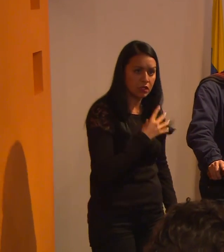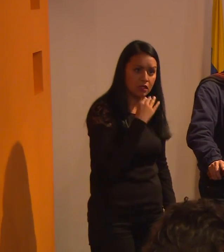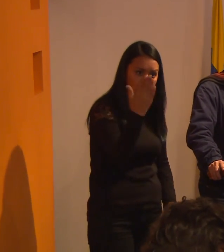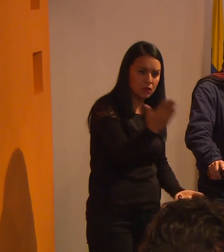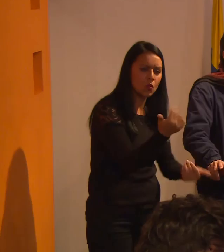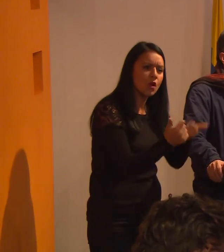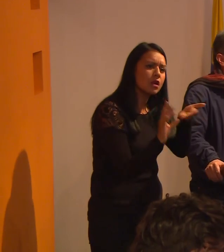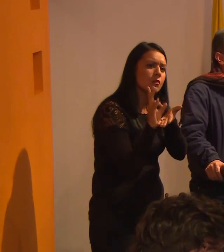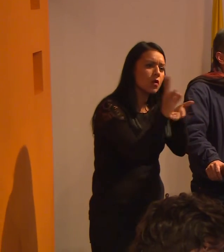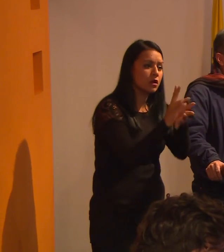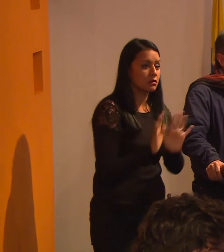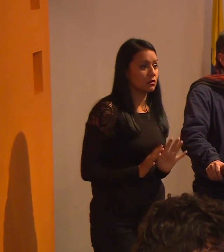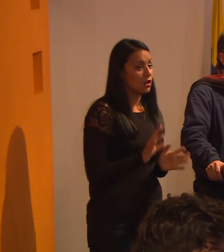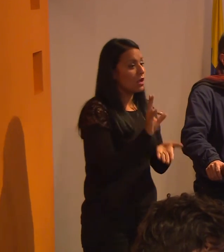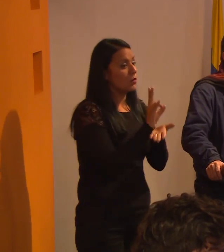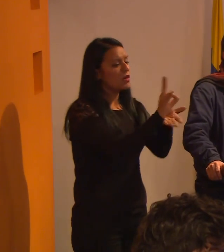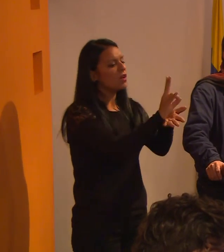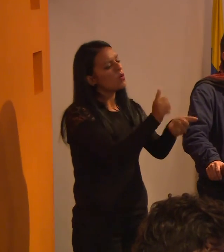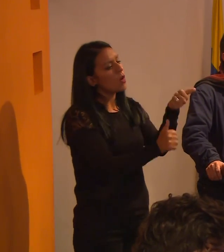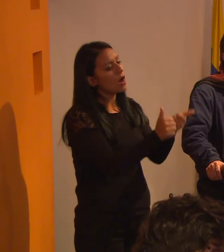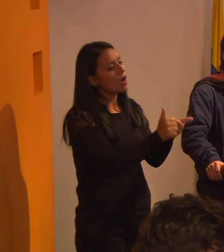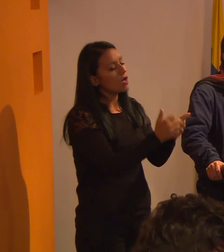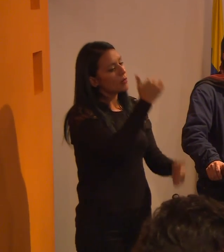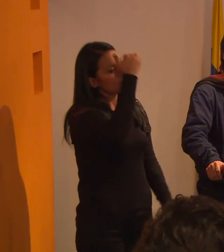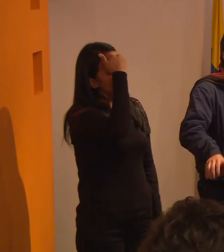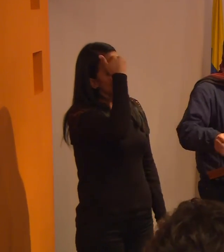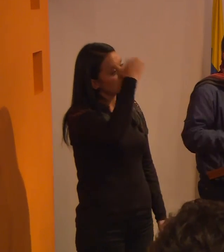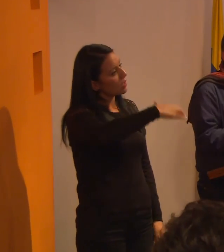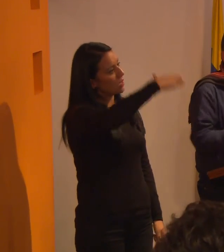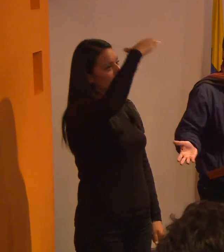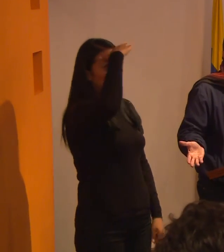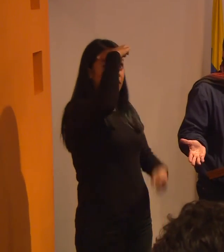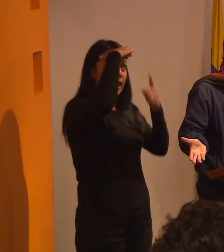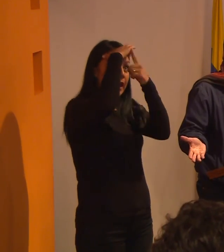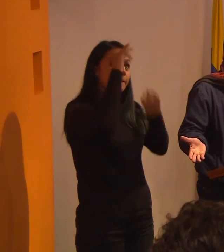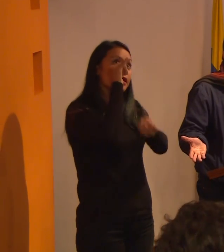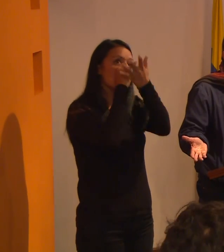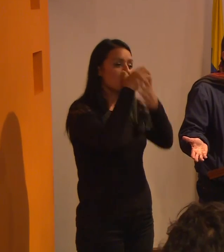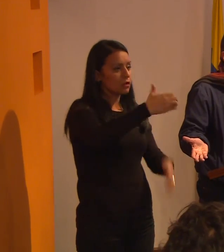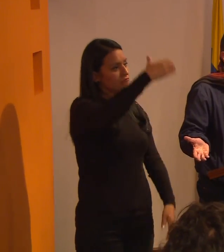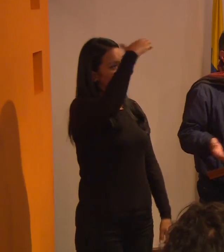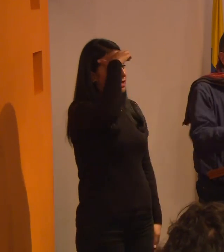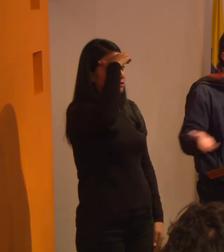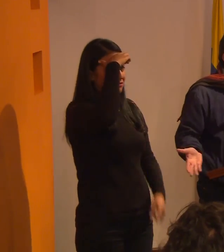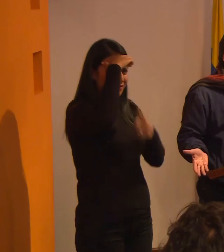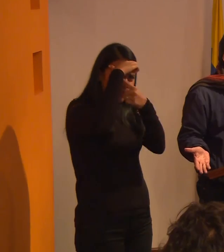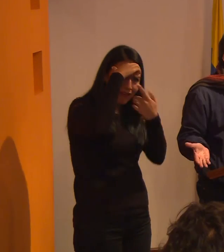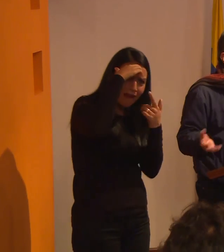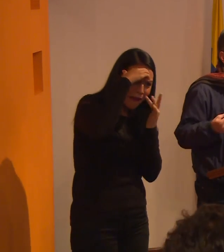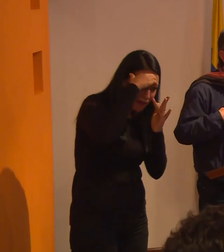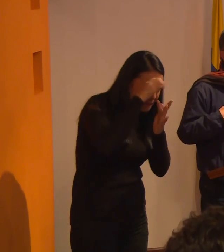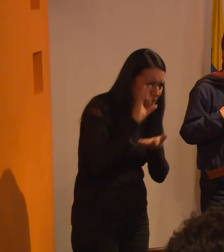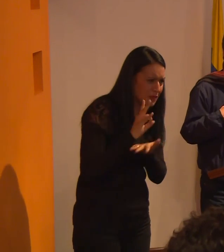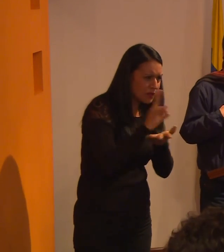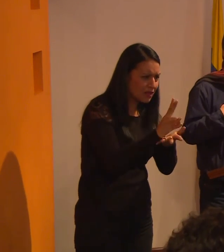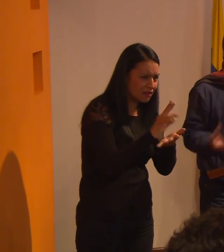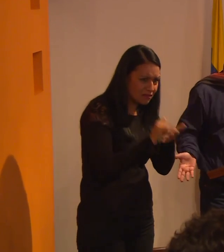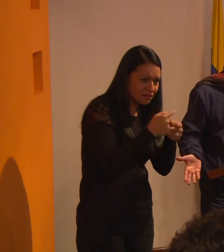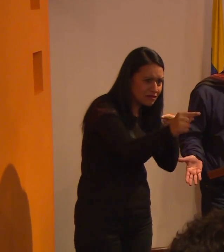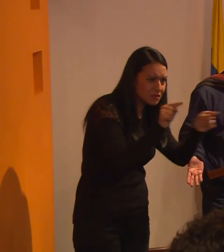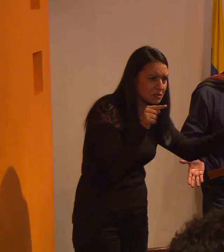modelo. Si ahora el modelo es un profesional con cachucha pedagógica, ah, bueno, si ese es el modelo, pues discutámoslo, porque entonces